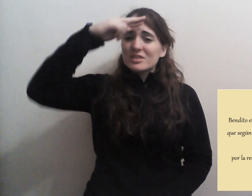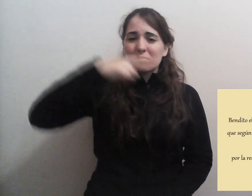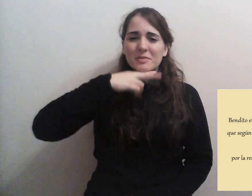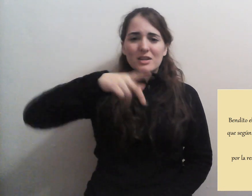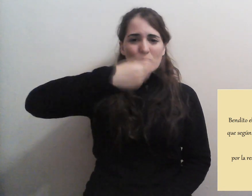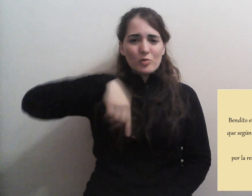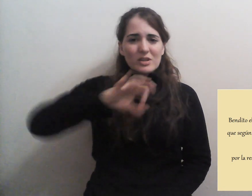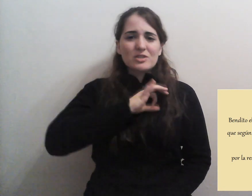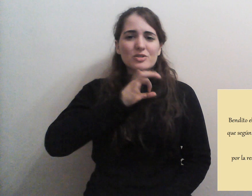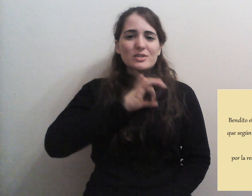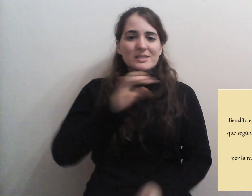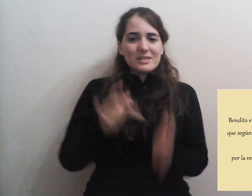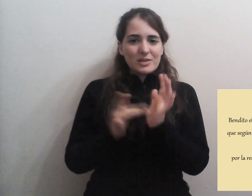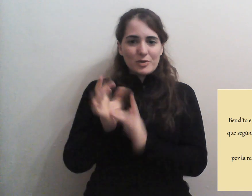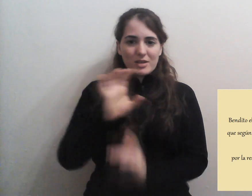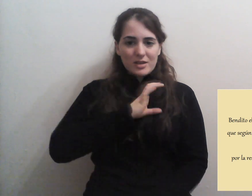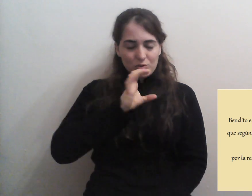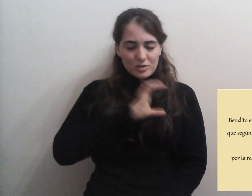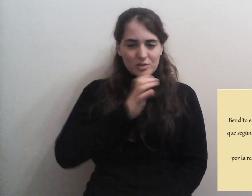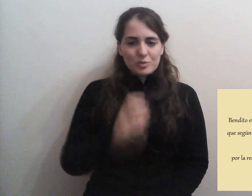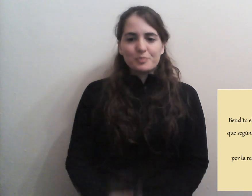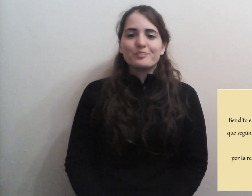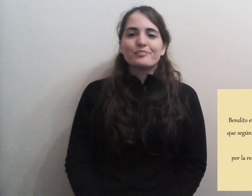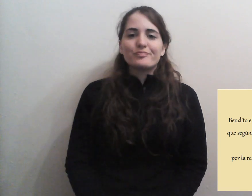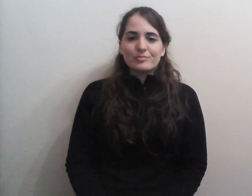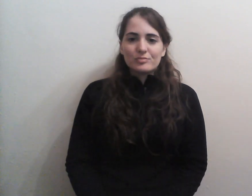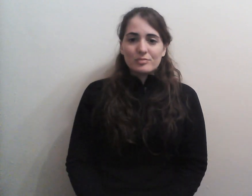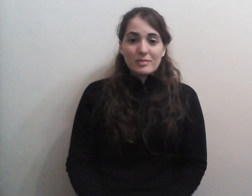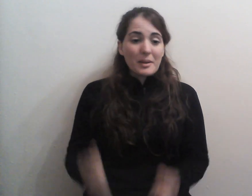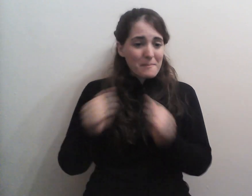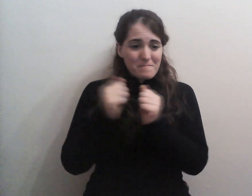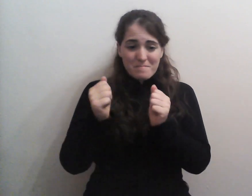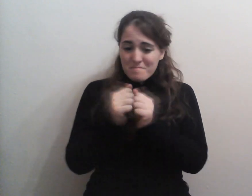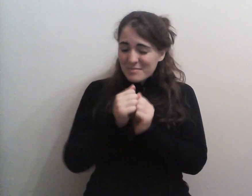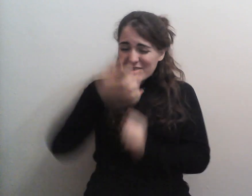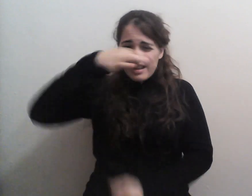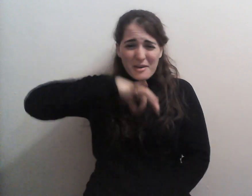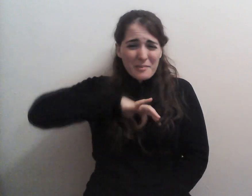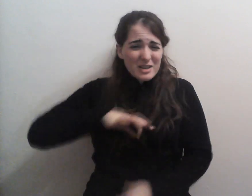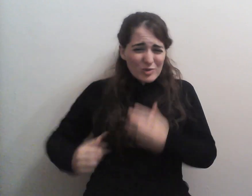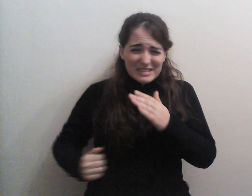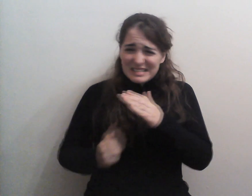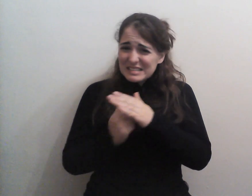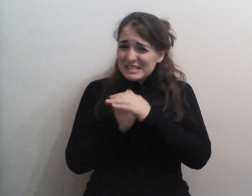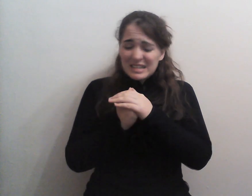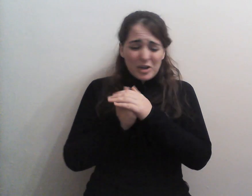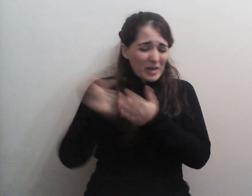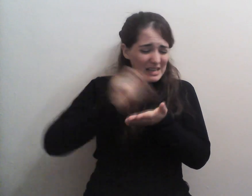Padre de nuestro Señor Jesucristo. Pedro estaba tan lleno del Espíritu Santo que literalmente no